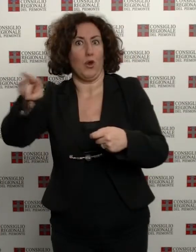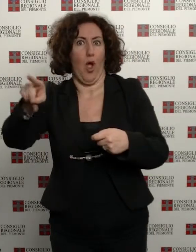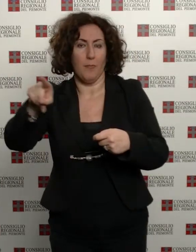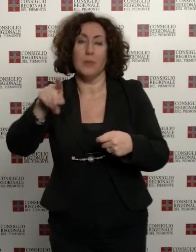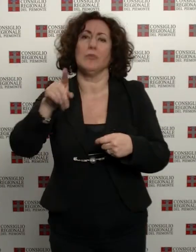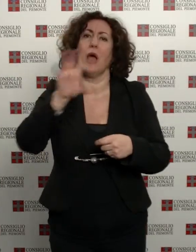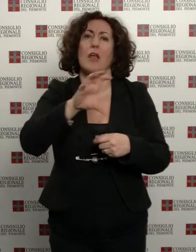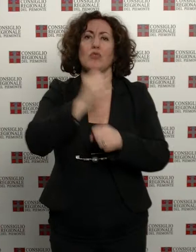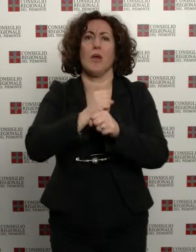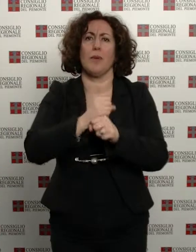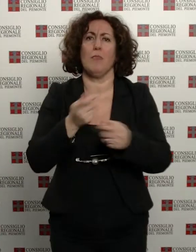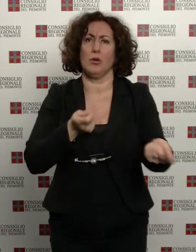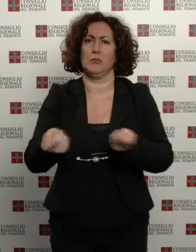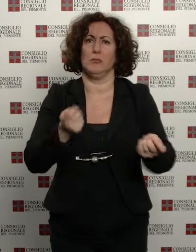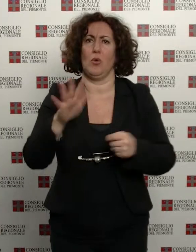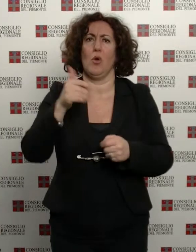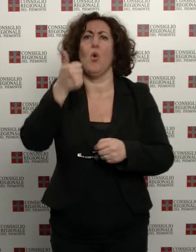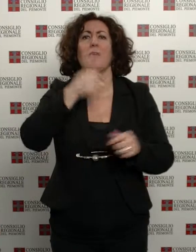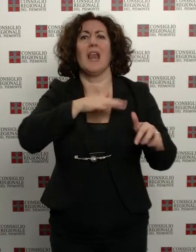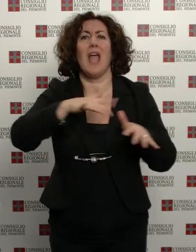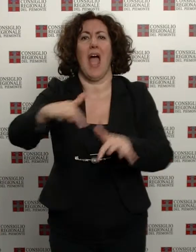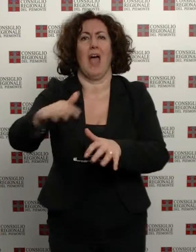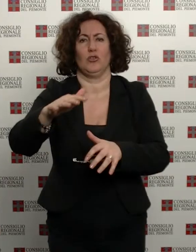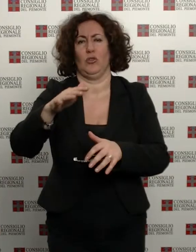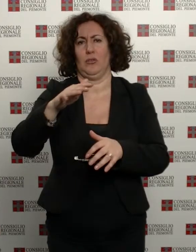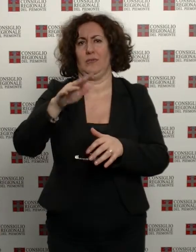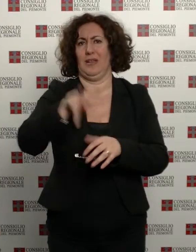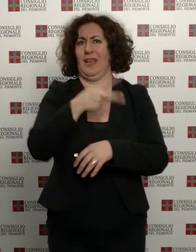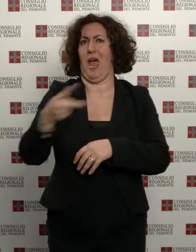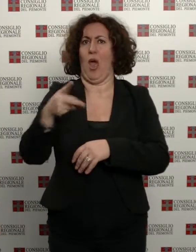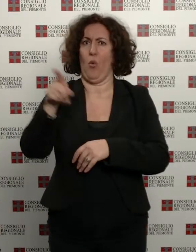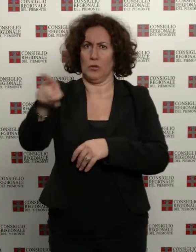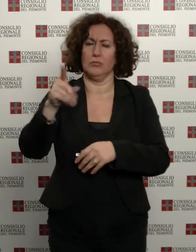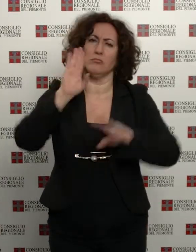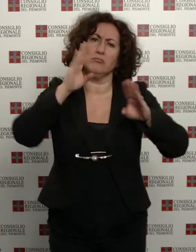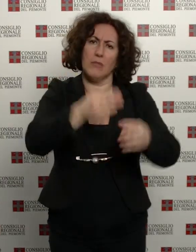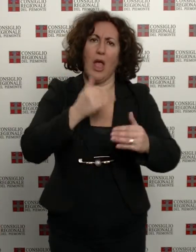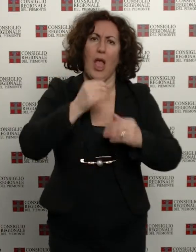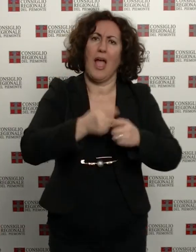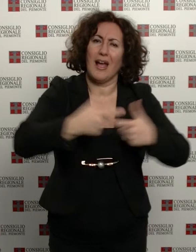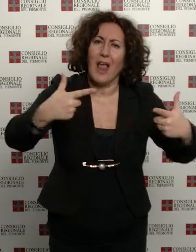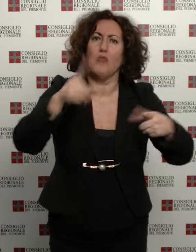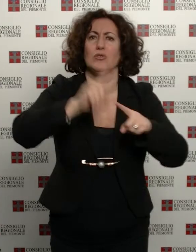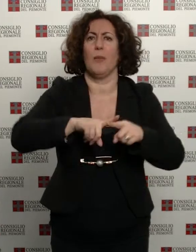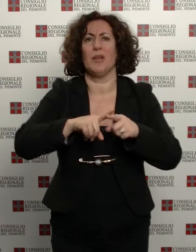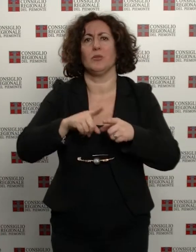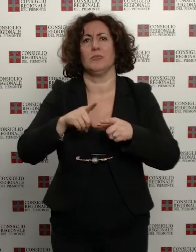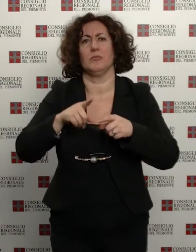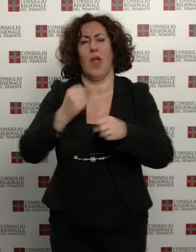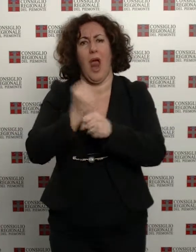quasi un miliardo di euro per investimenti in favore della crescita e dell'occupazione fino a tutto il 2023